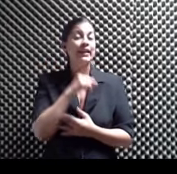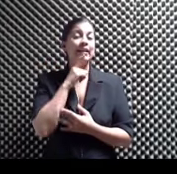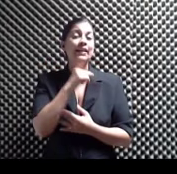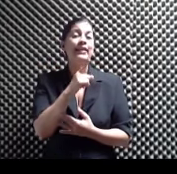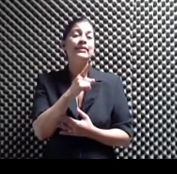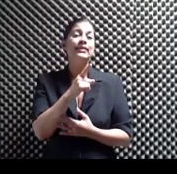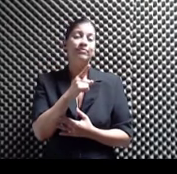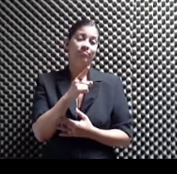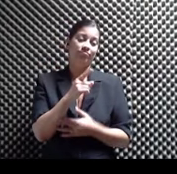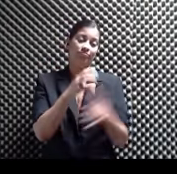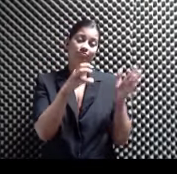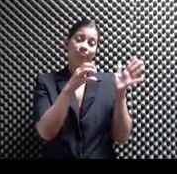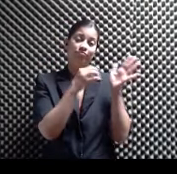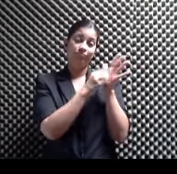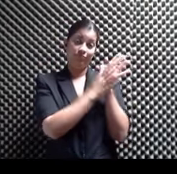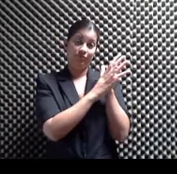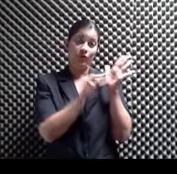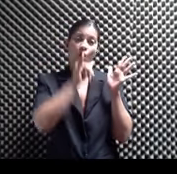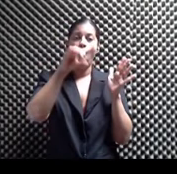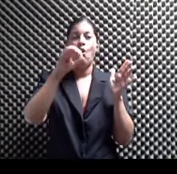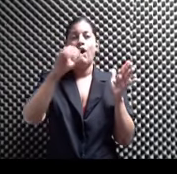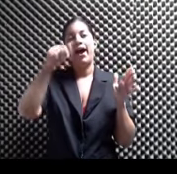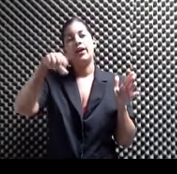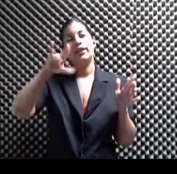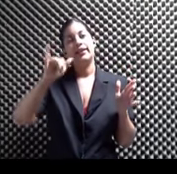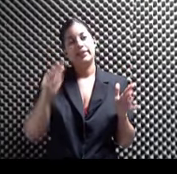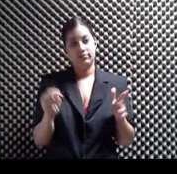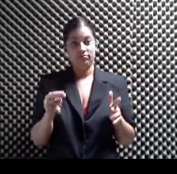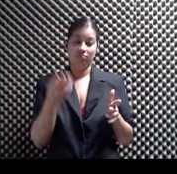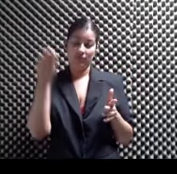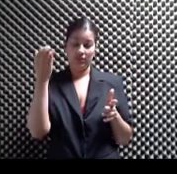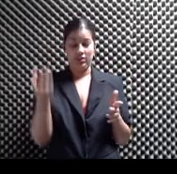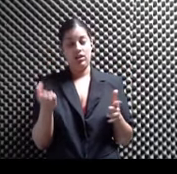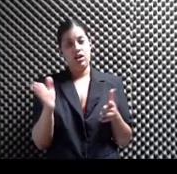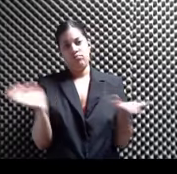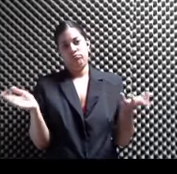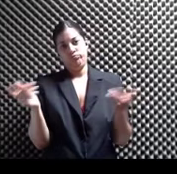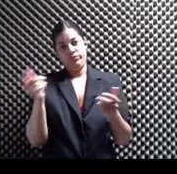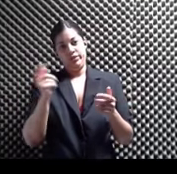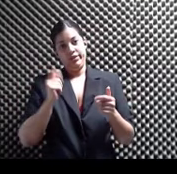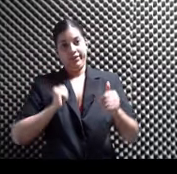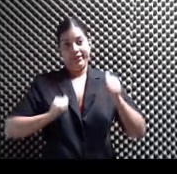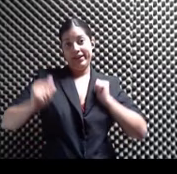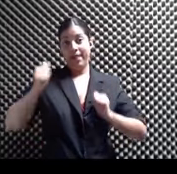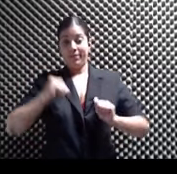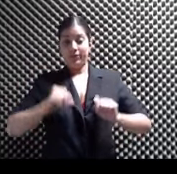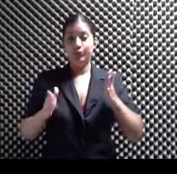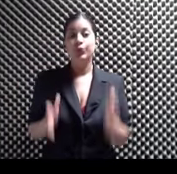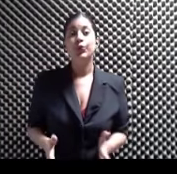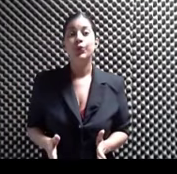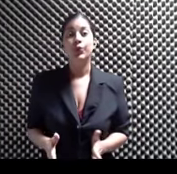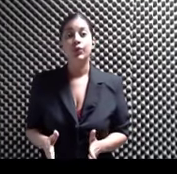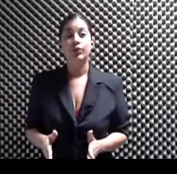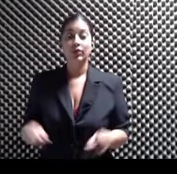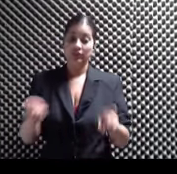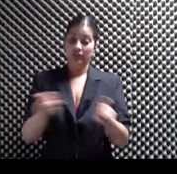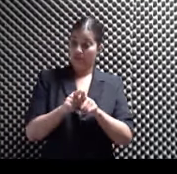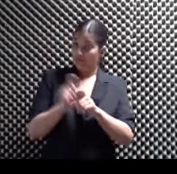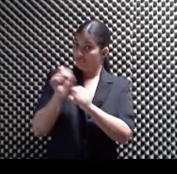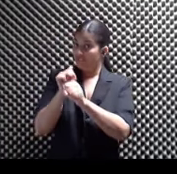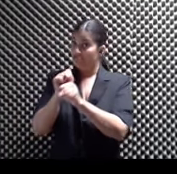ese texto de Joaquín. Uh-huh. Joaquín es un joven dramaturgo, está incursionando también en la